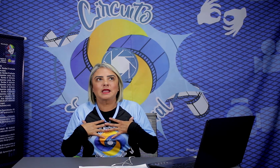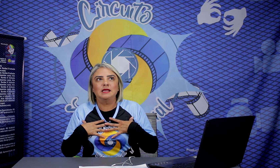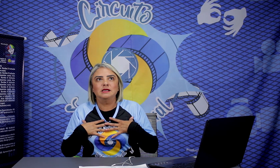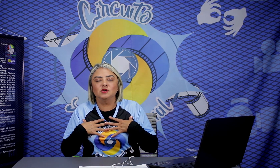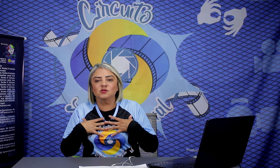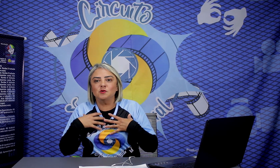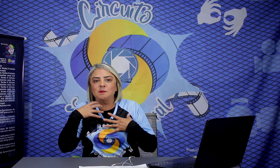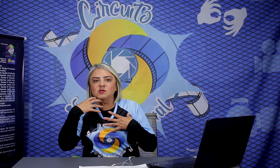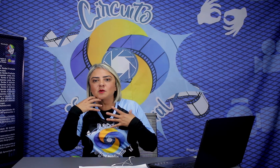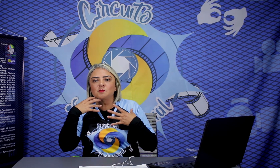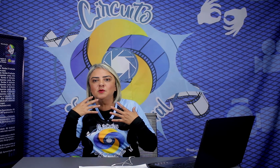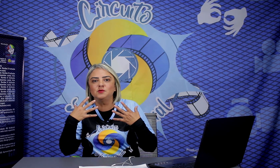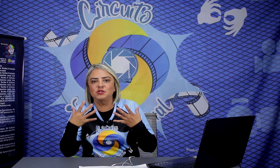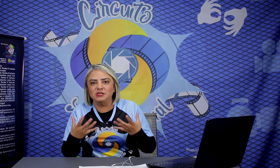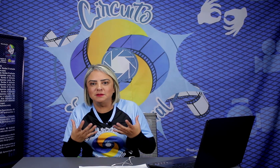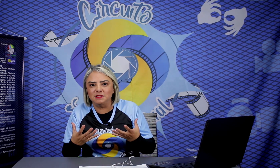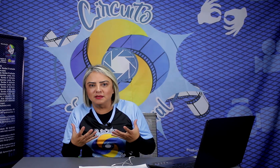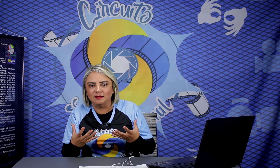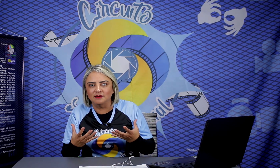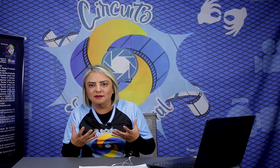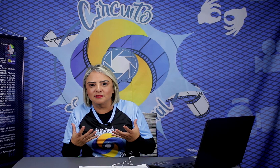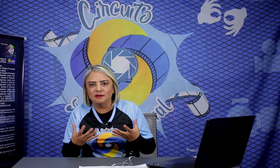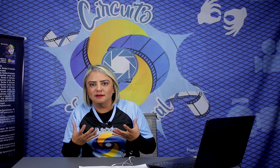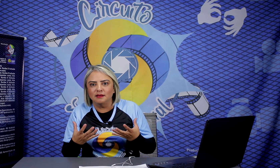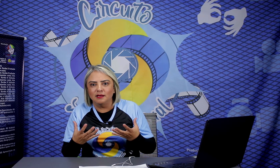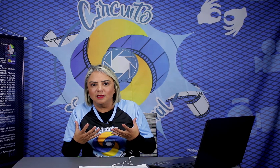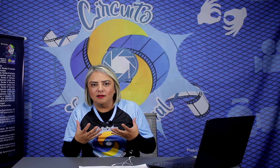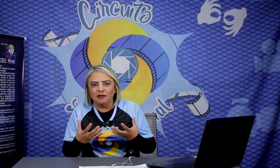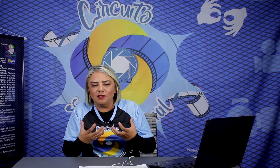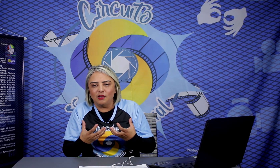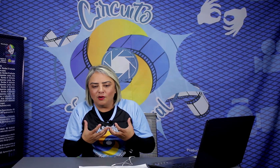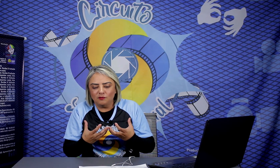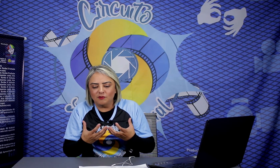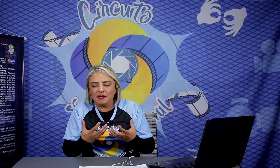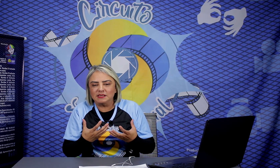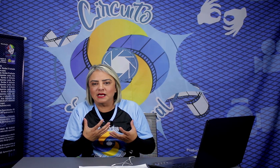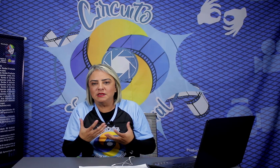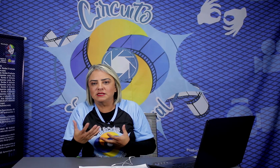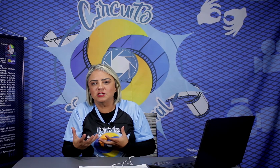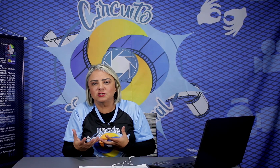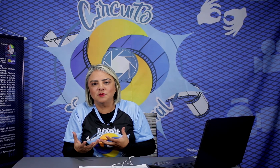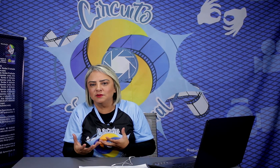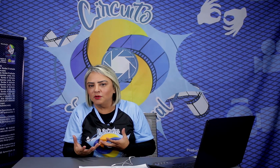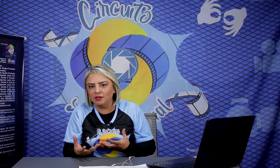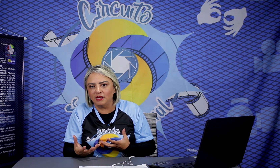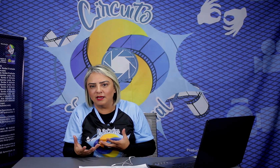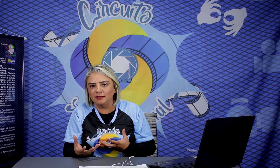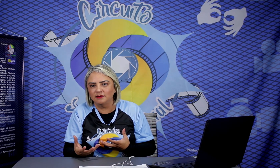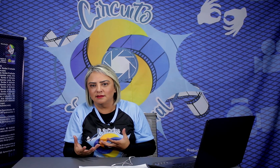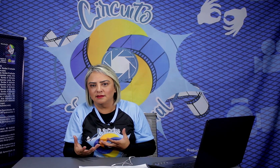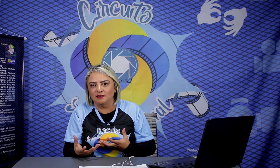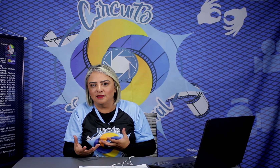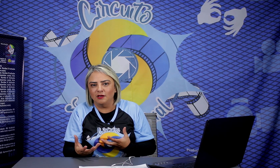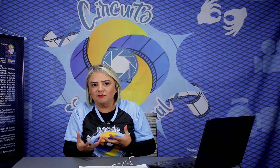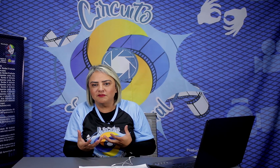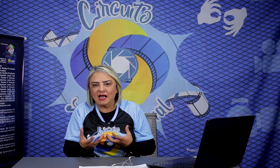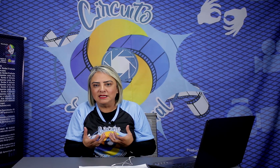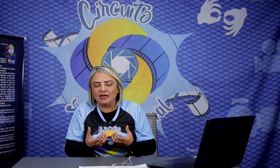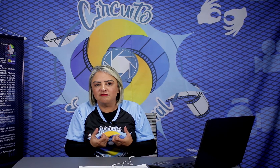se eu sou uma pessoa muito tímida, eu não vou passar a mensagem que o ator quer. Eu vou ficar ali